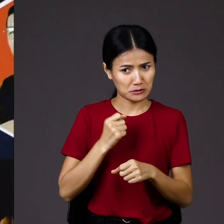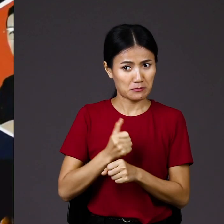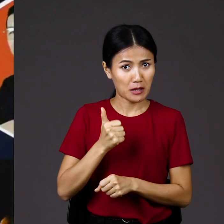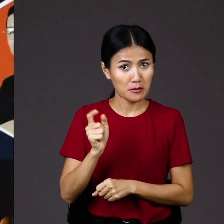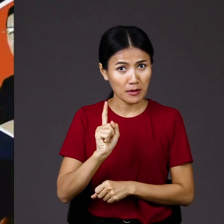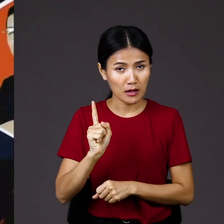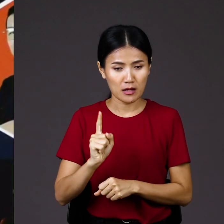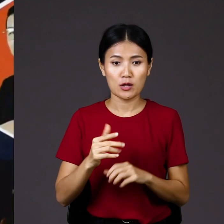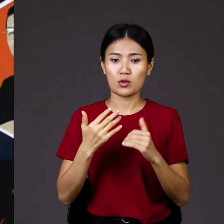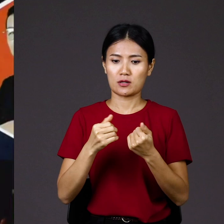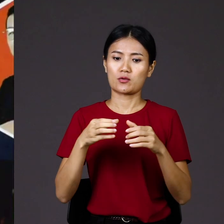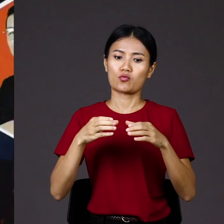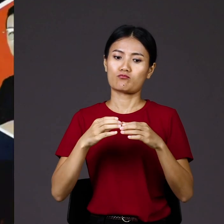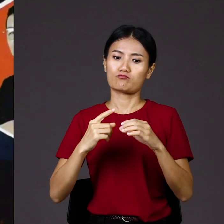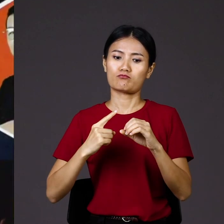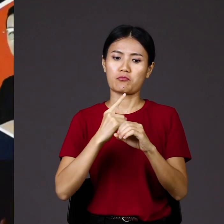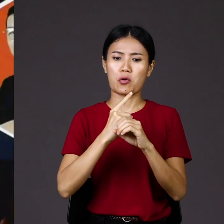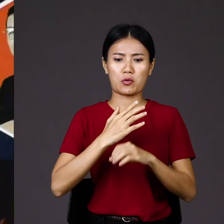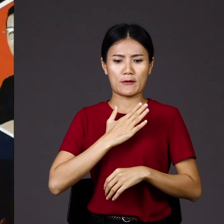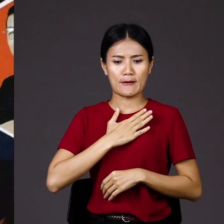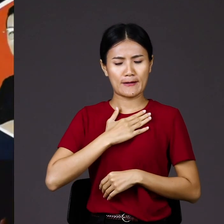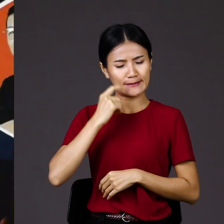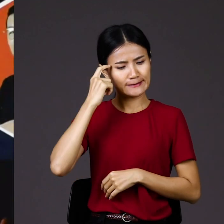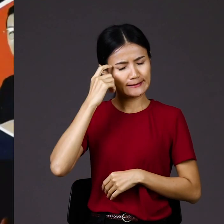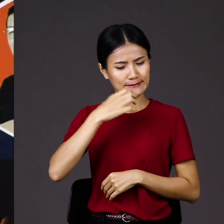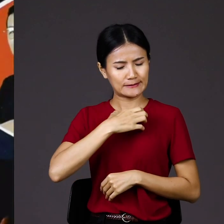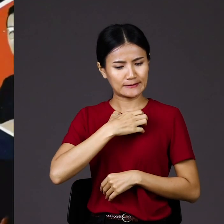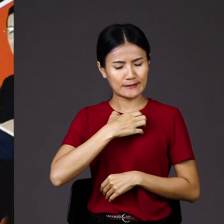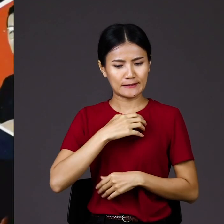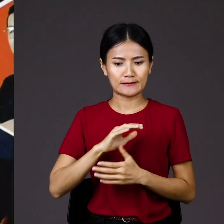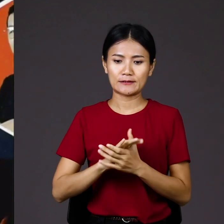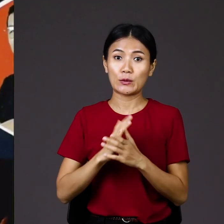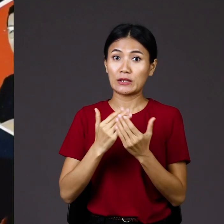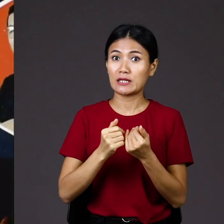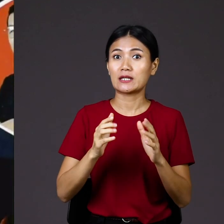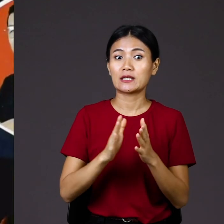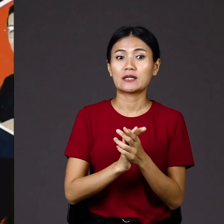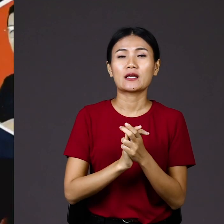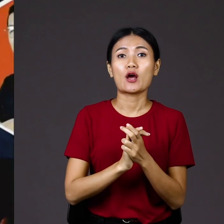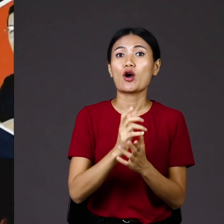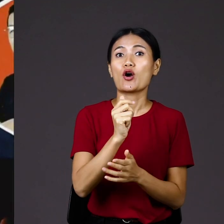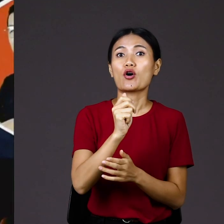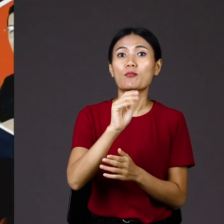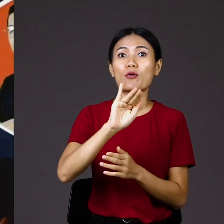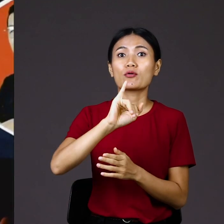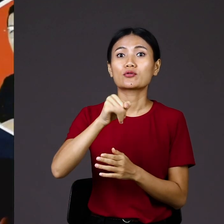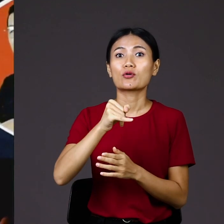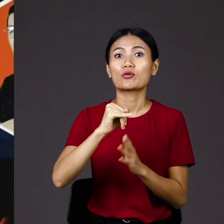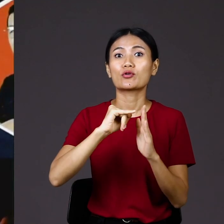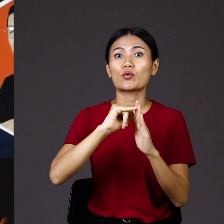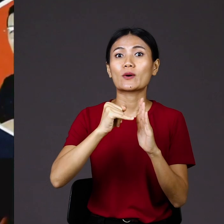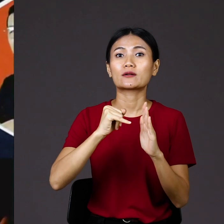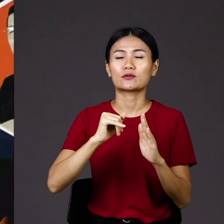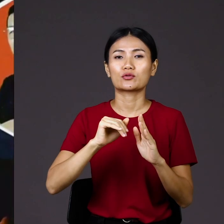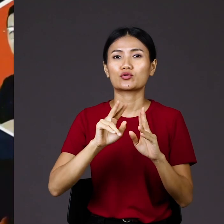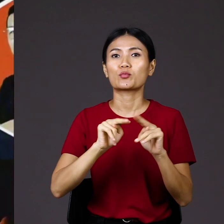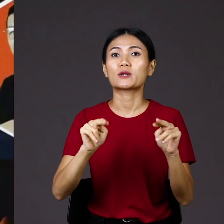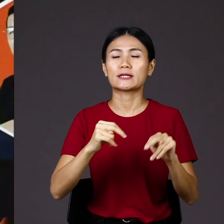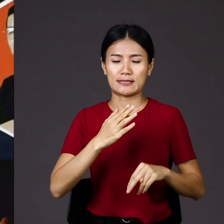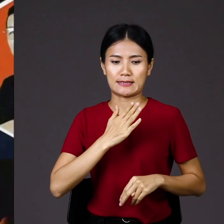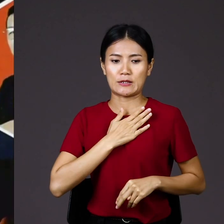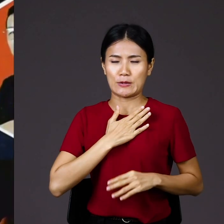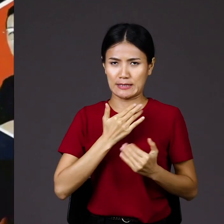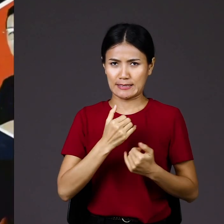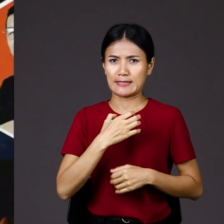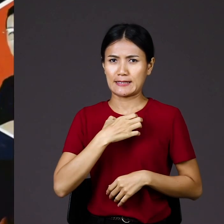เราเอานโยบายอะไรดีเราบอกว่าคืนสิ่งที่เป็นพื้นฐานที่สุดให้คนน